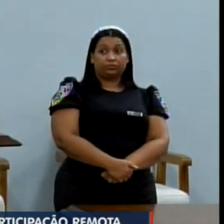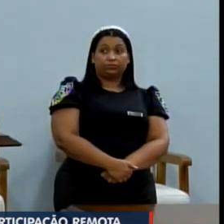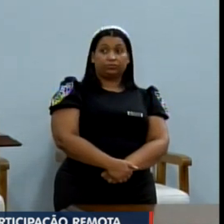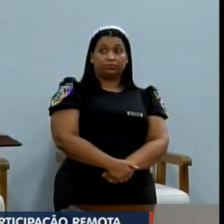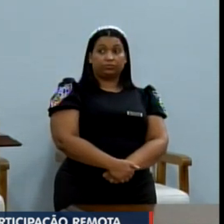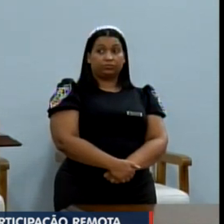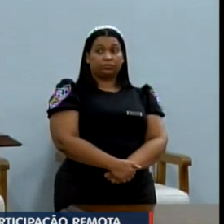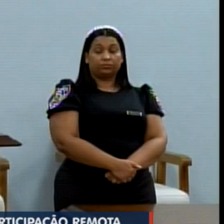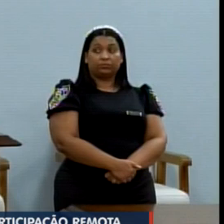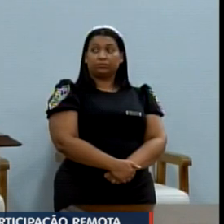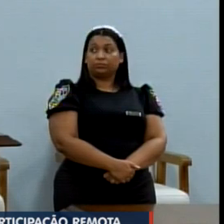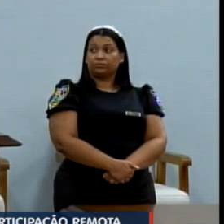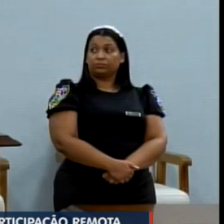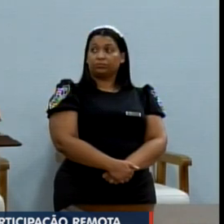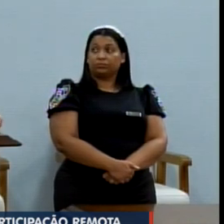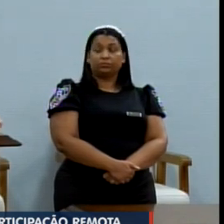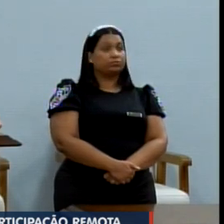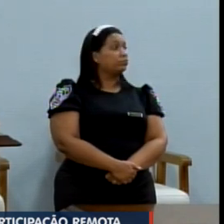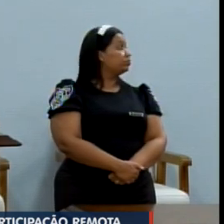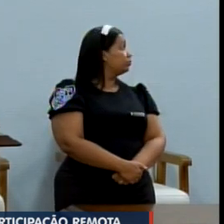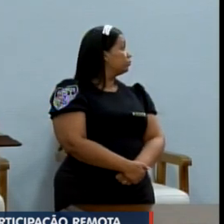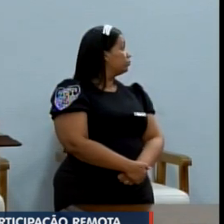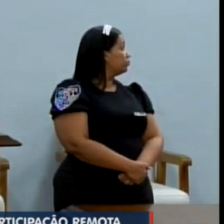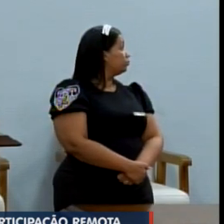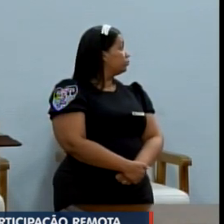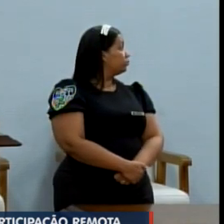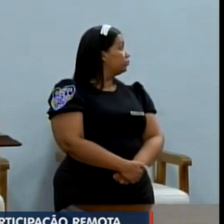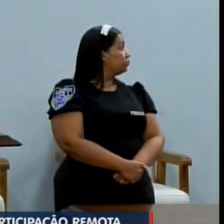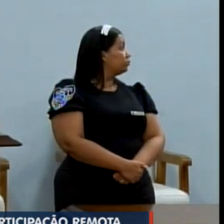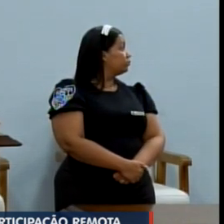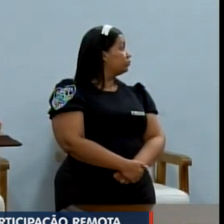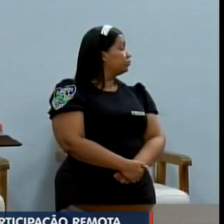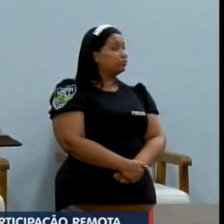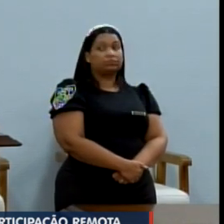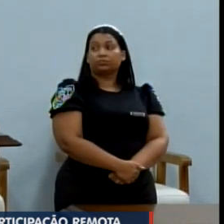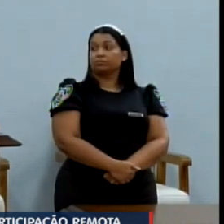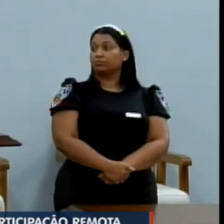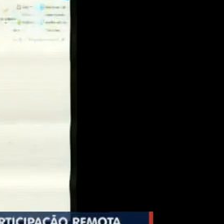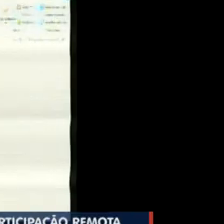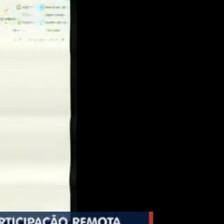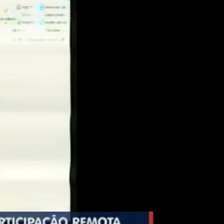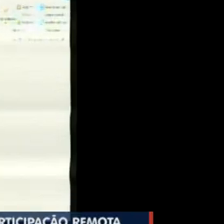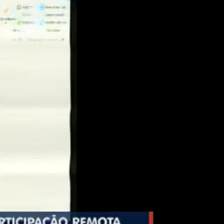favor parar o tempo até o vídeo for